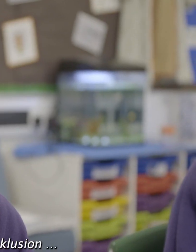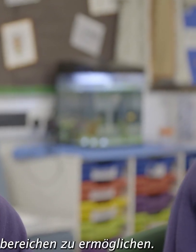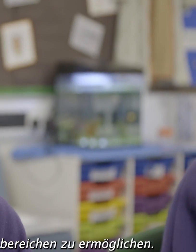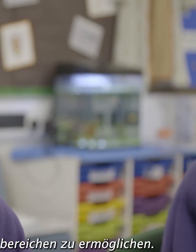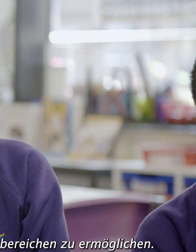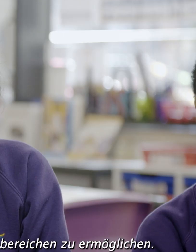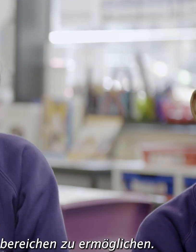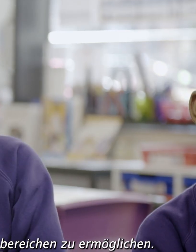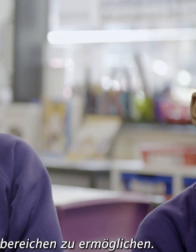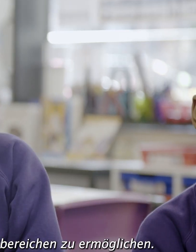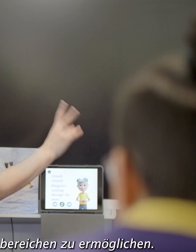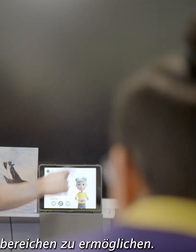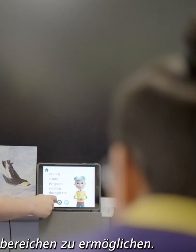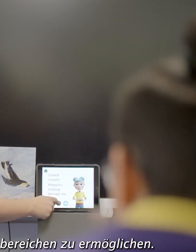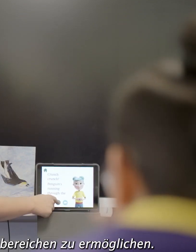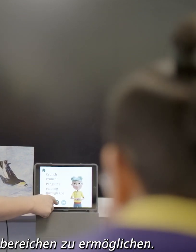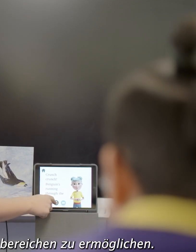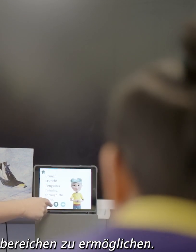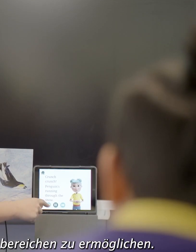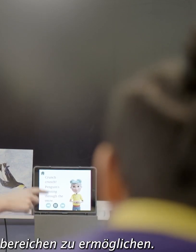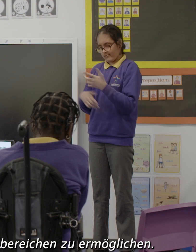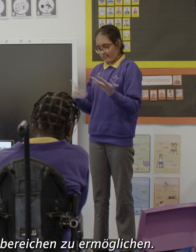und Zugänglichkeit zu allen Lebensbereichen zu ermöglichen.